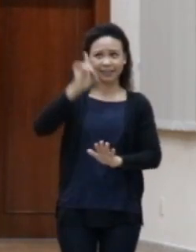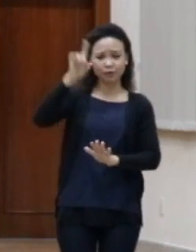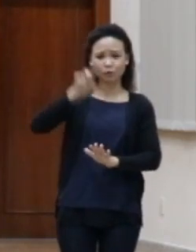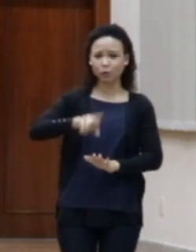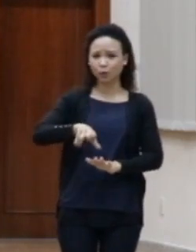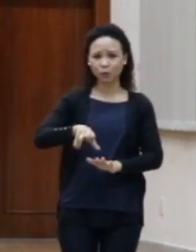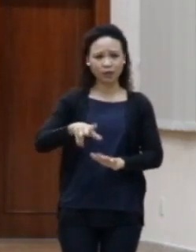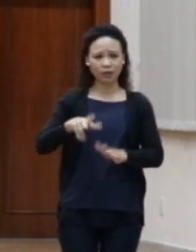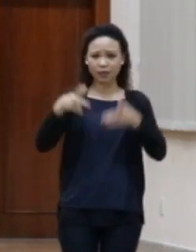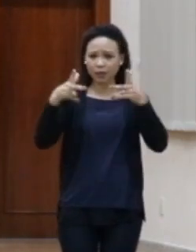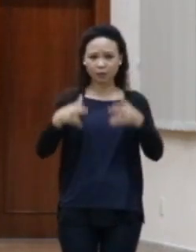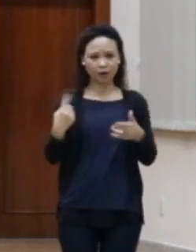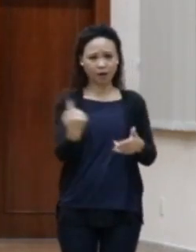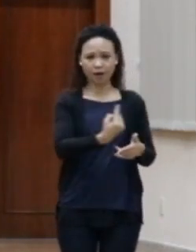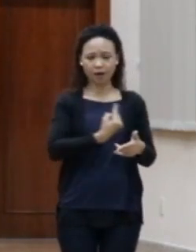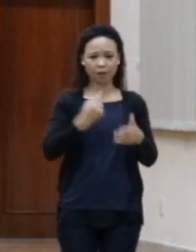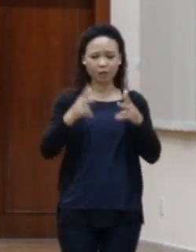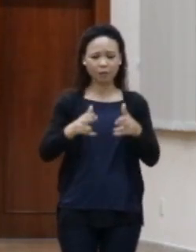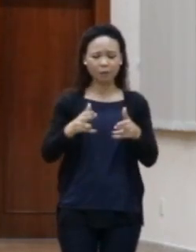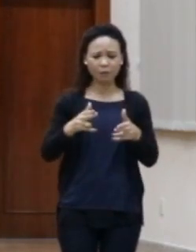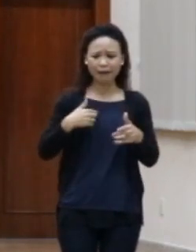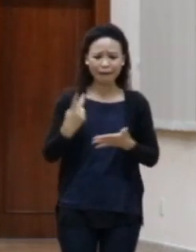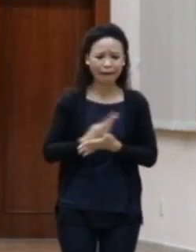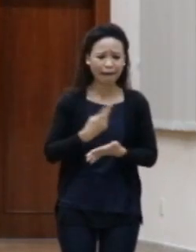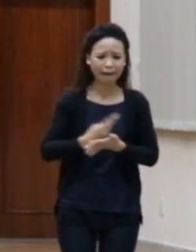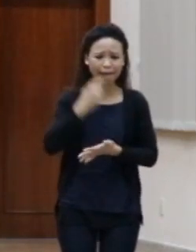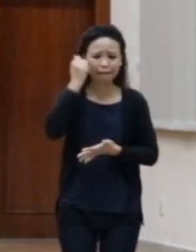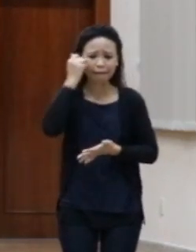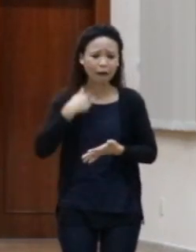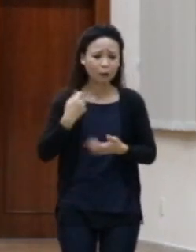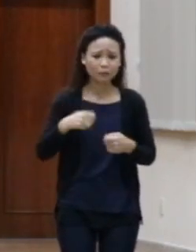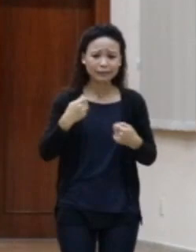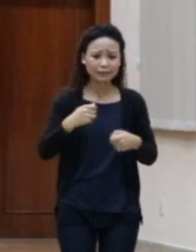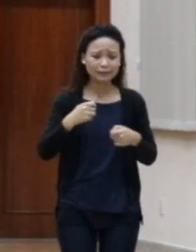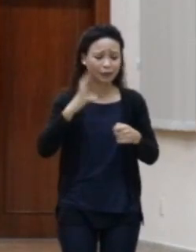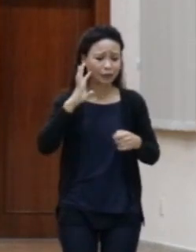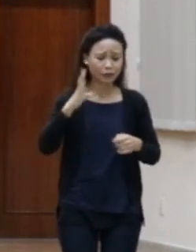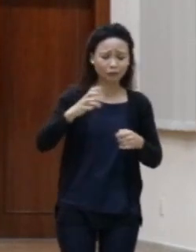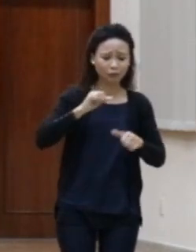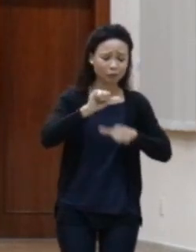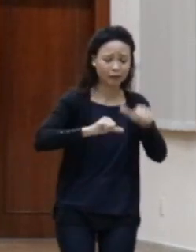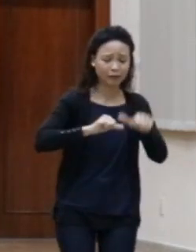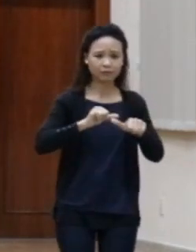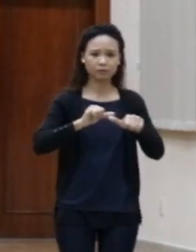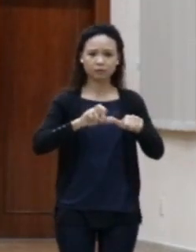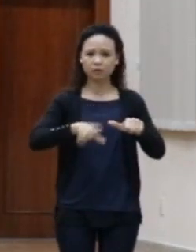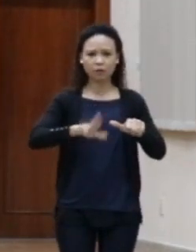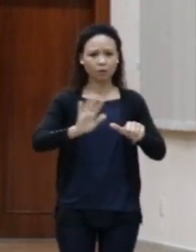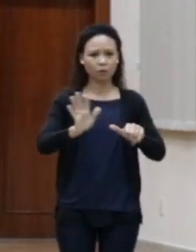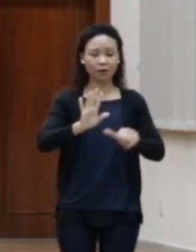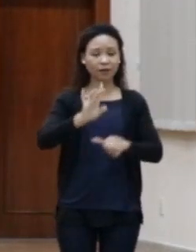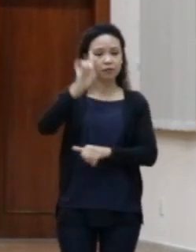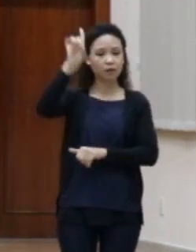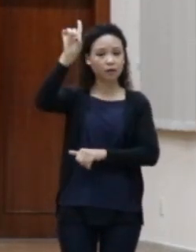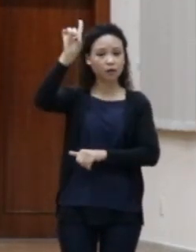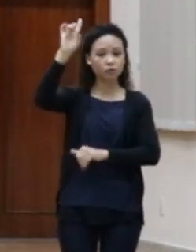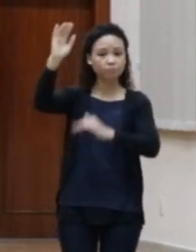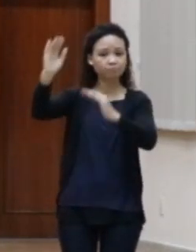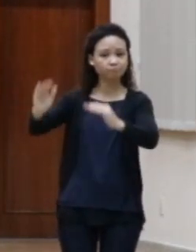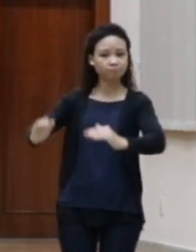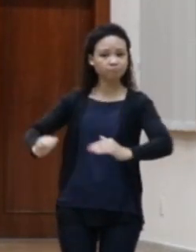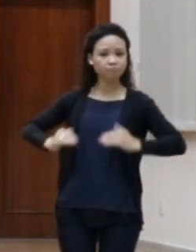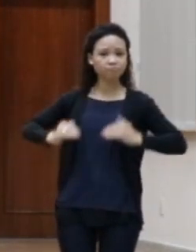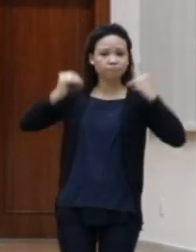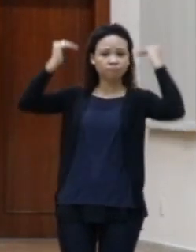correndo atrás do prejuízo para consertar os seus erros. Não, muito pelo contrário. Deus é soberano sobre todas